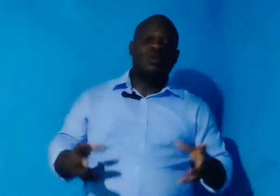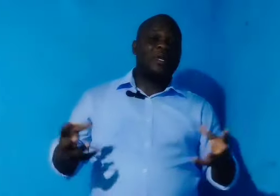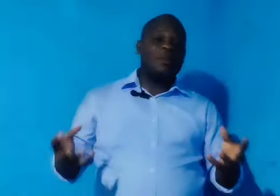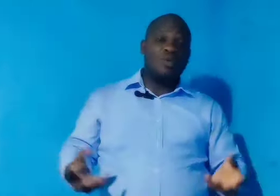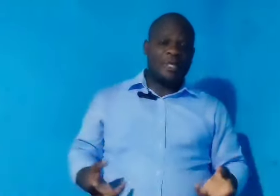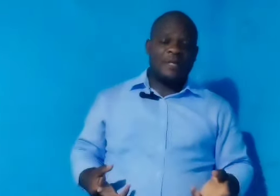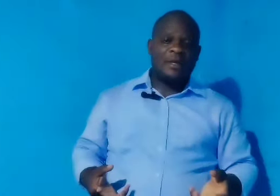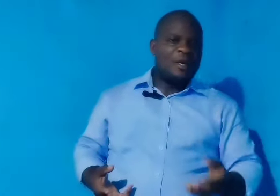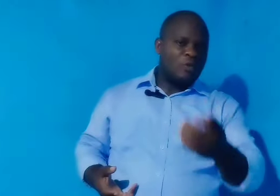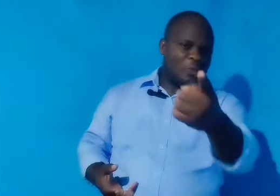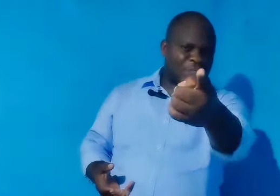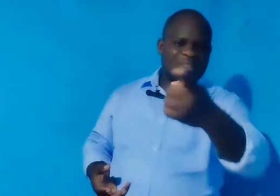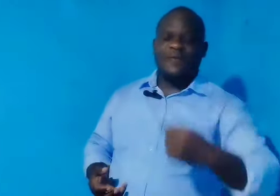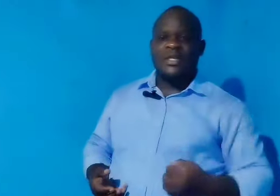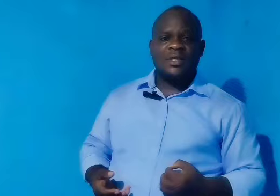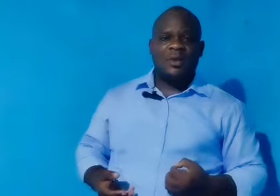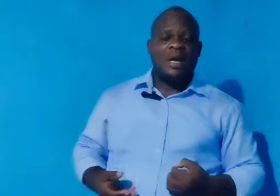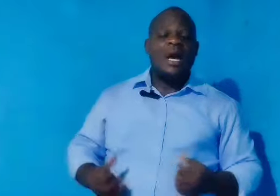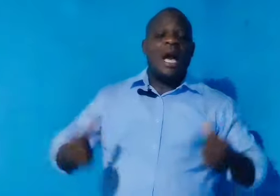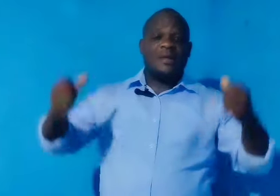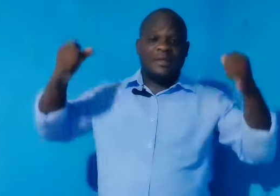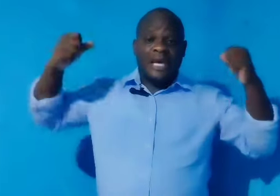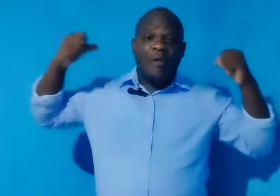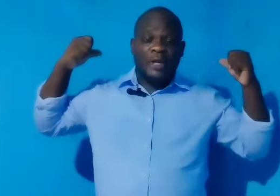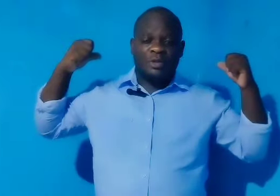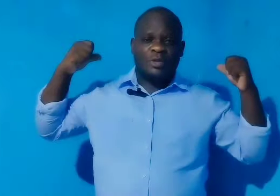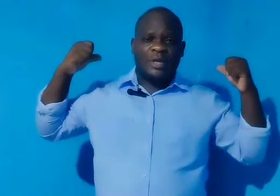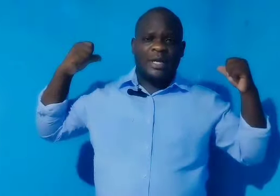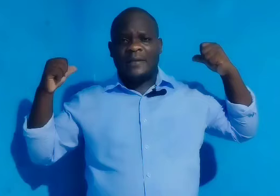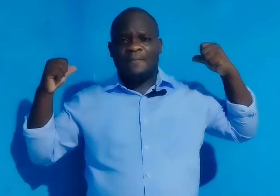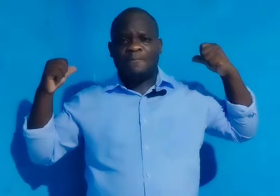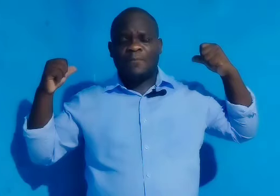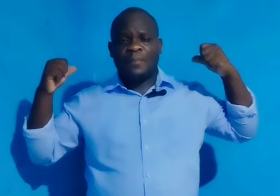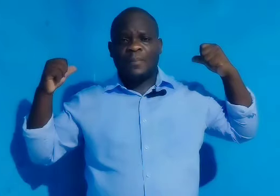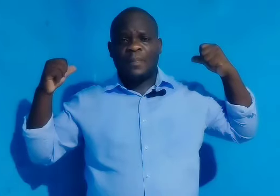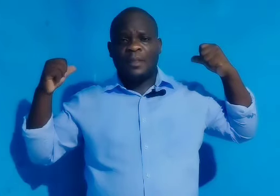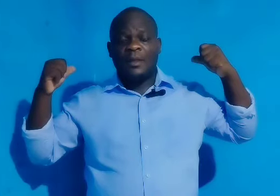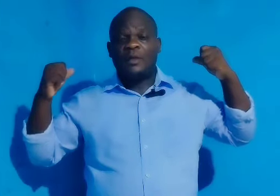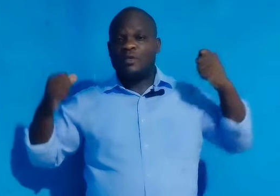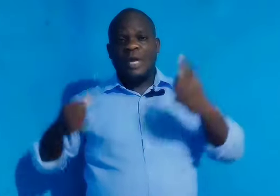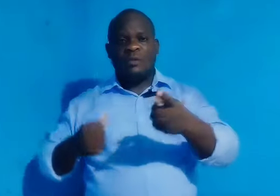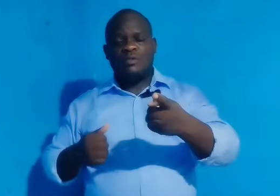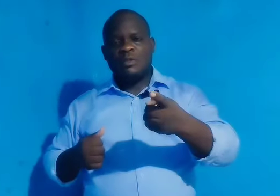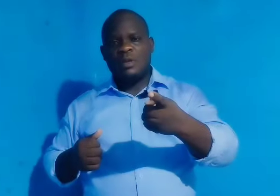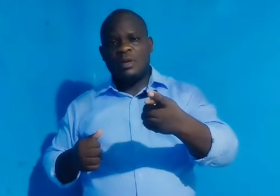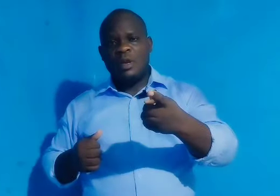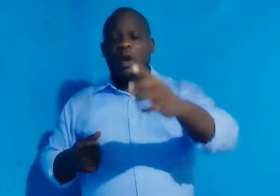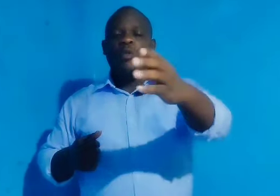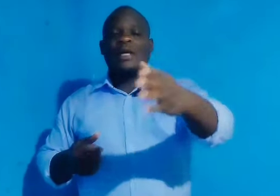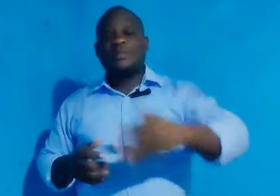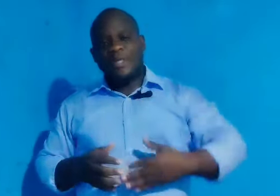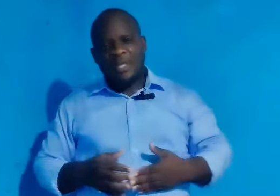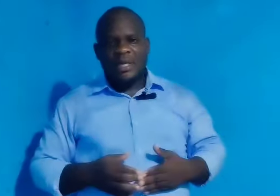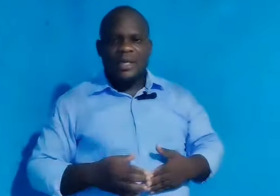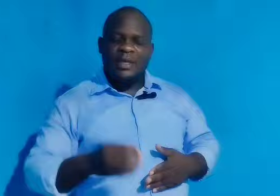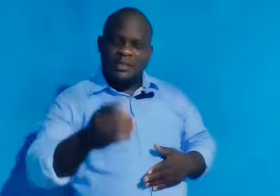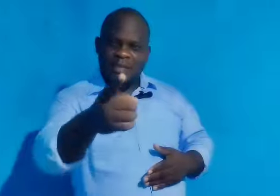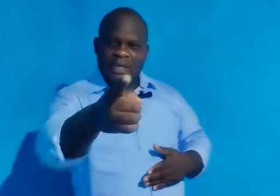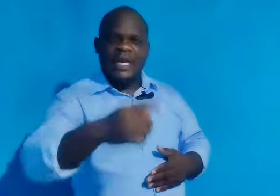Iskupe kiburi Kuna mta kishafa nikiwa Anasahawa liko toka Ndubiangu Wakati mingine Jilani